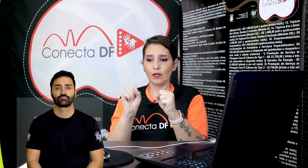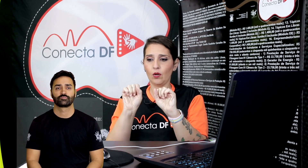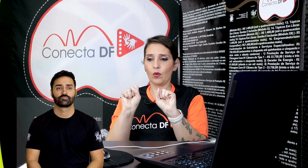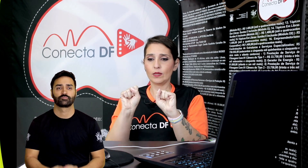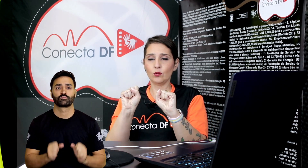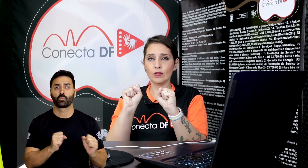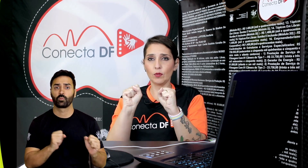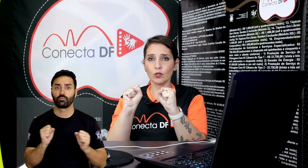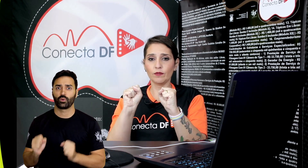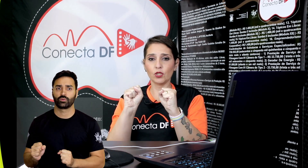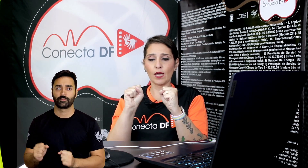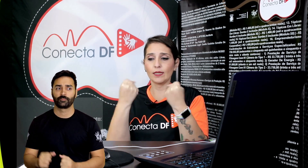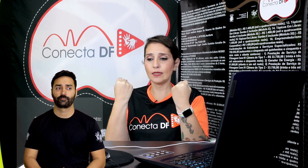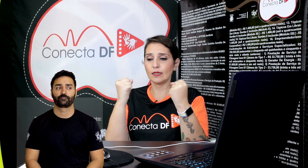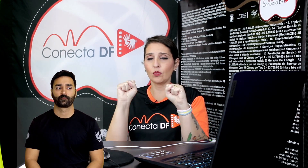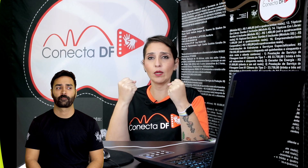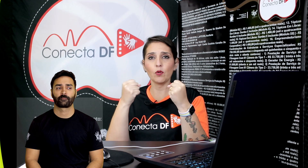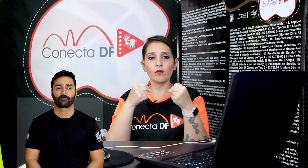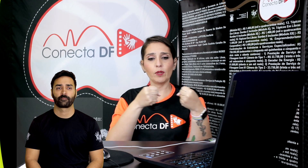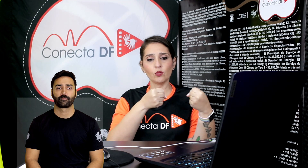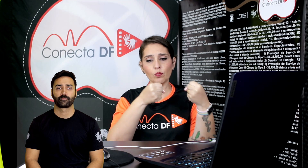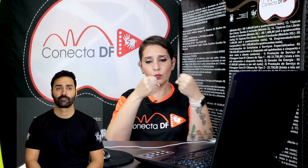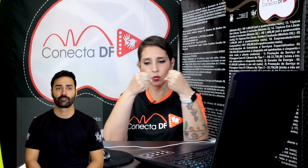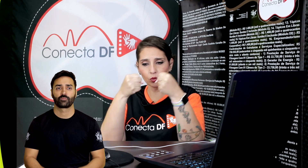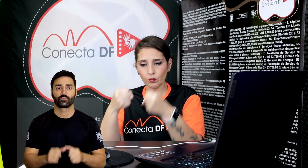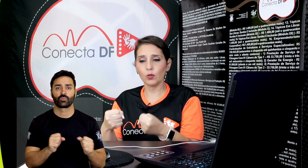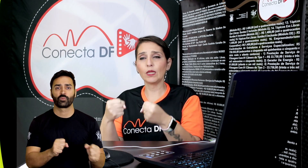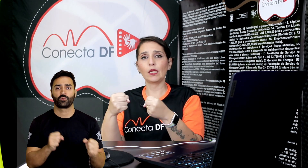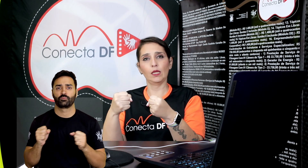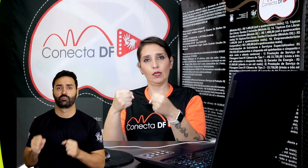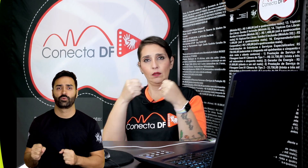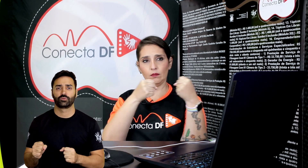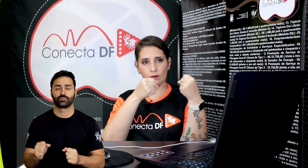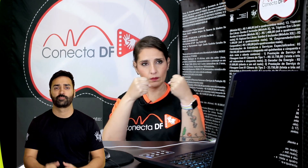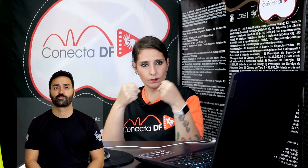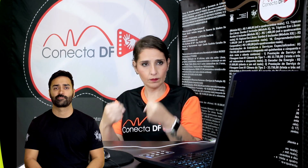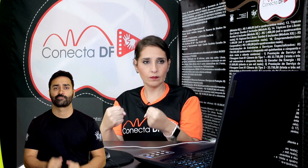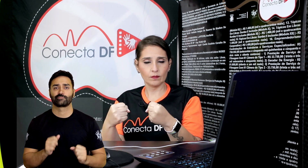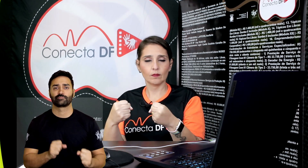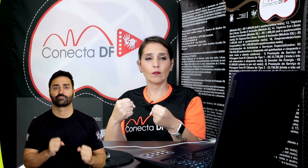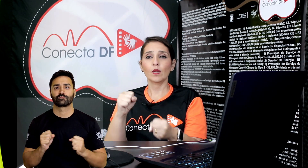Poder. Ó, as duas mãos fechadas e não tem movimento de punho. Poder.